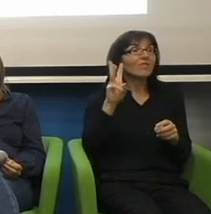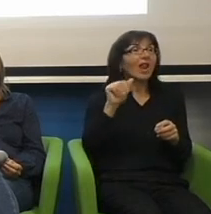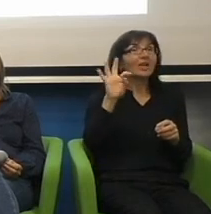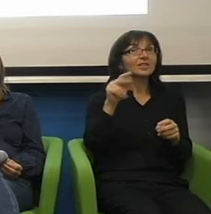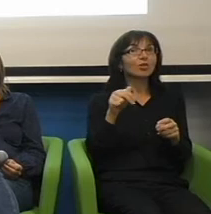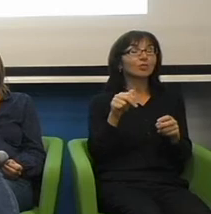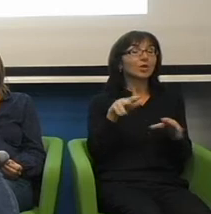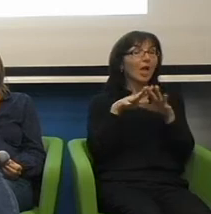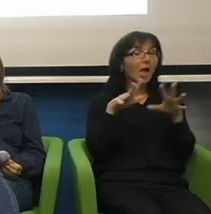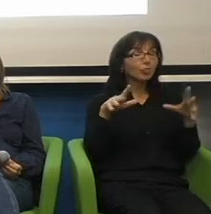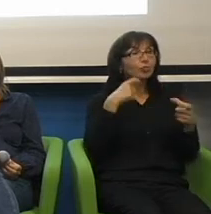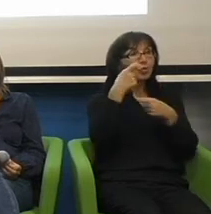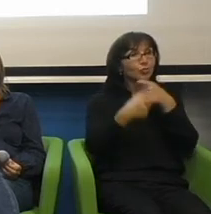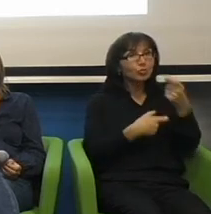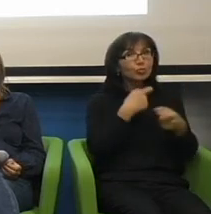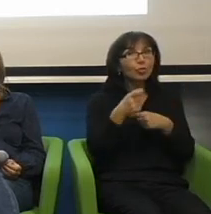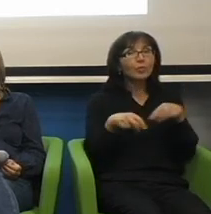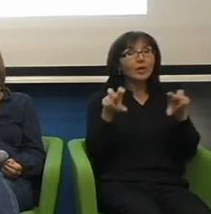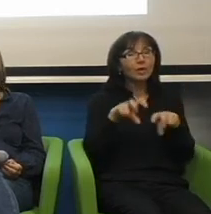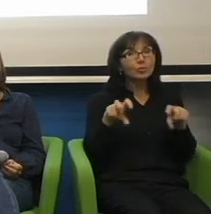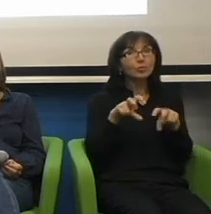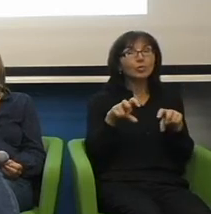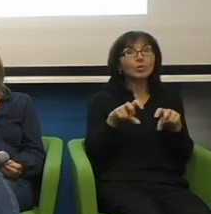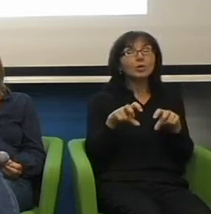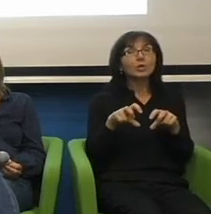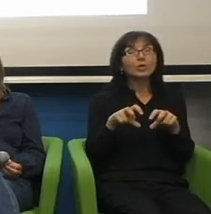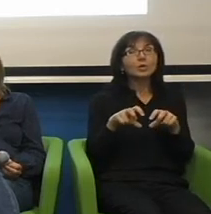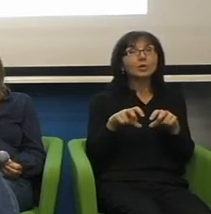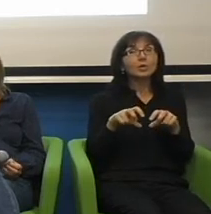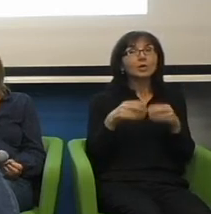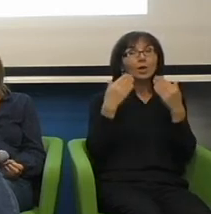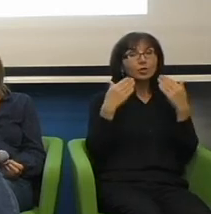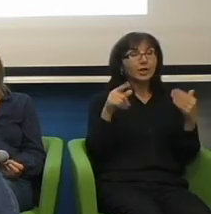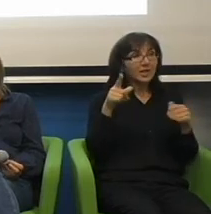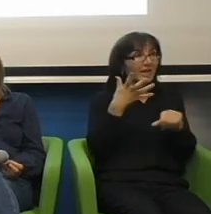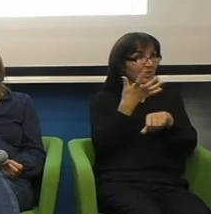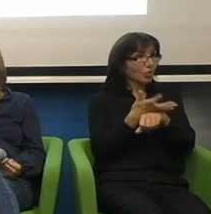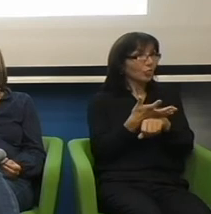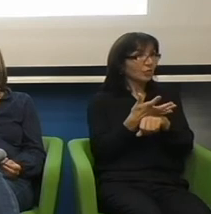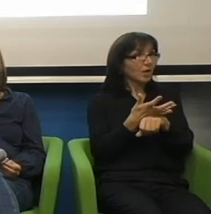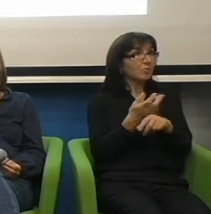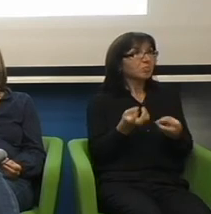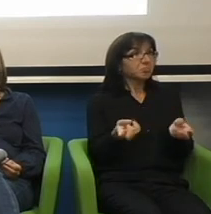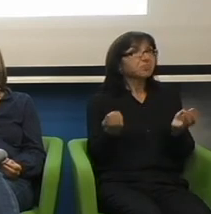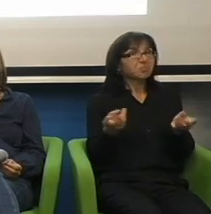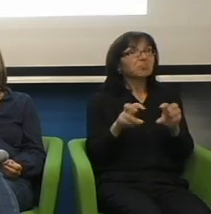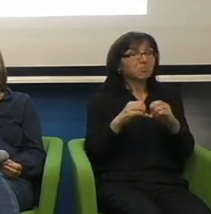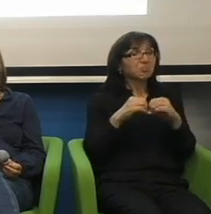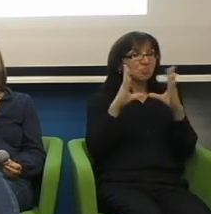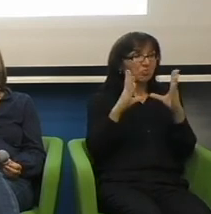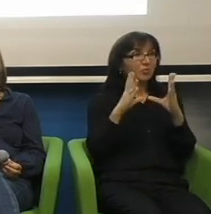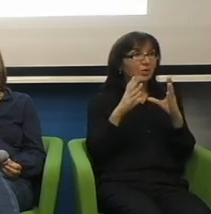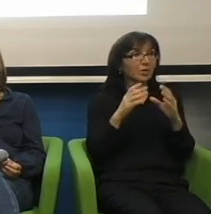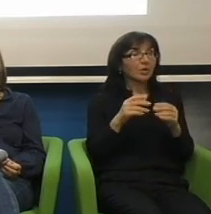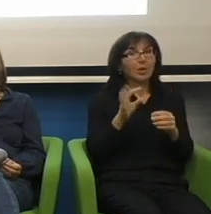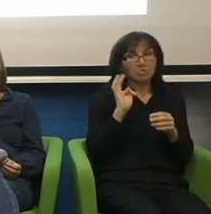bardzo dużo zrobiła radu, prawda? Bardzo dużo. Przecież to dzięki niej też stocznia stanęła, prawda? Nie ma żadnej